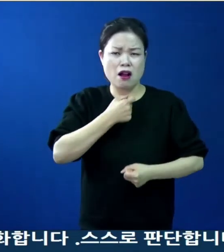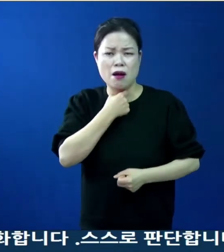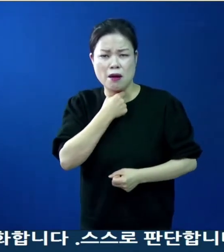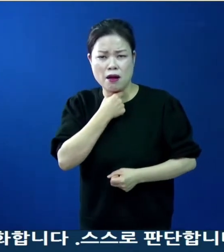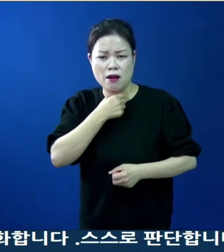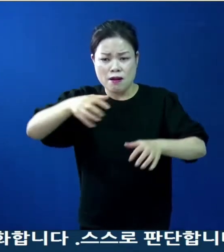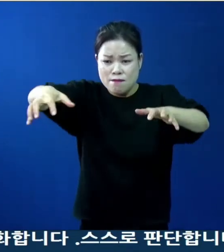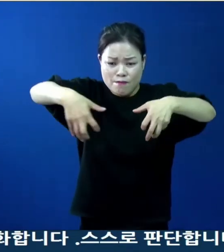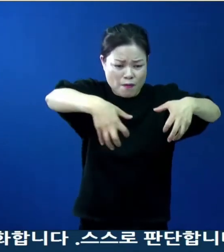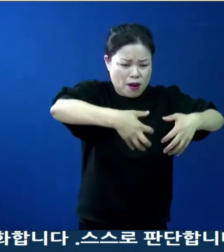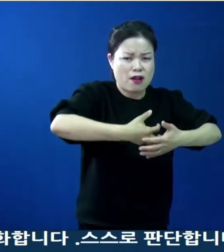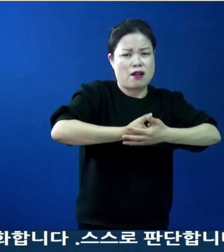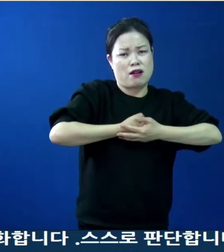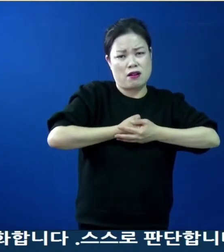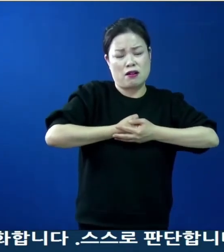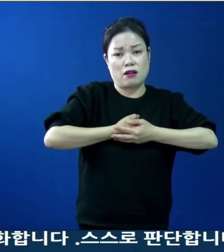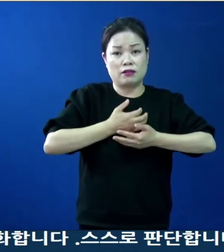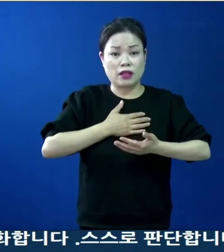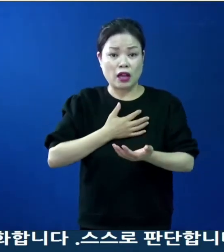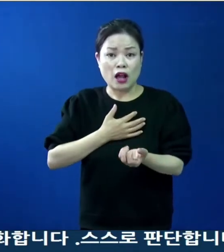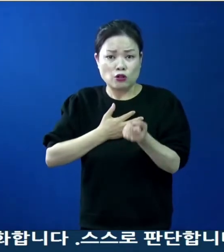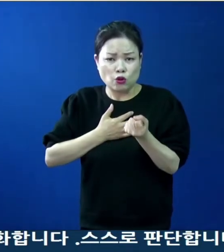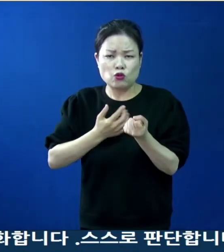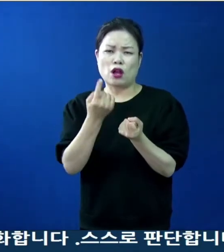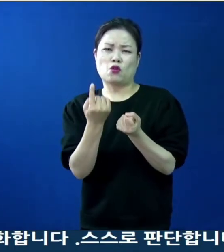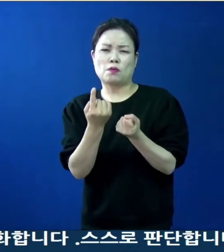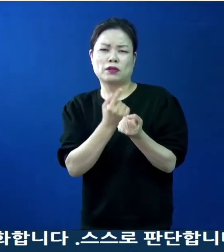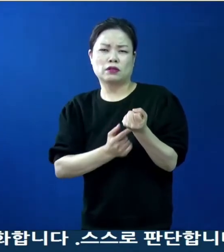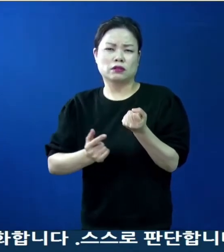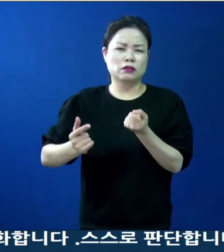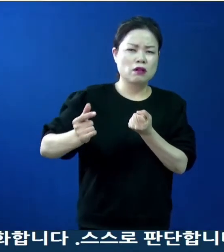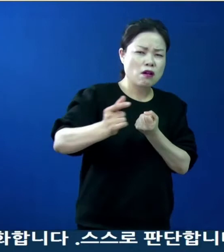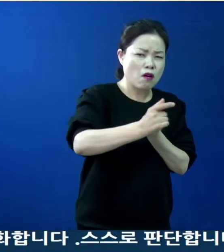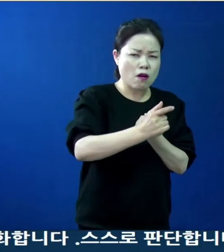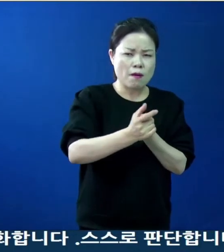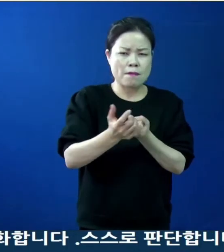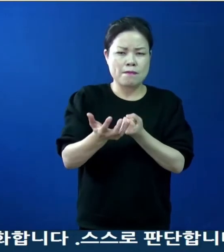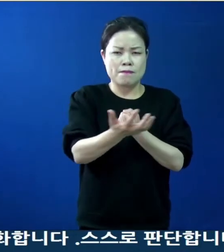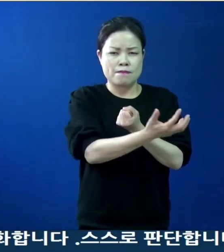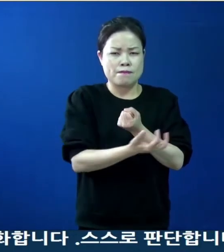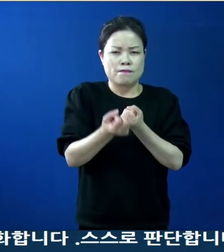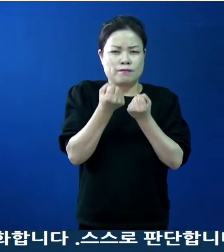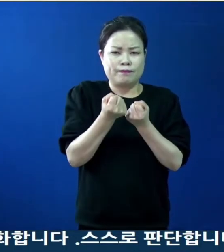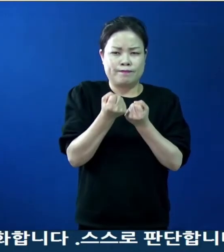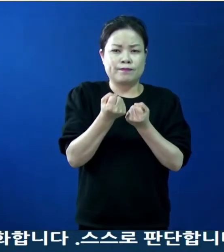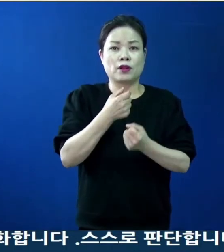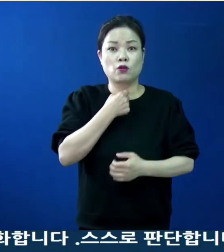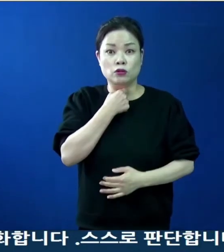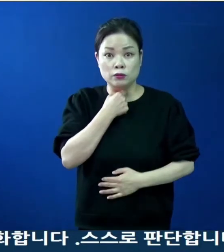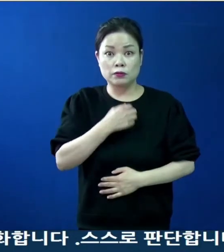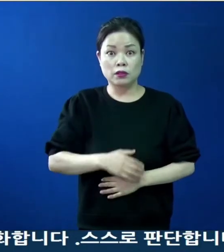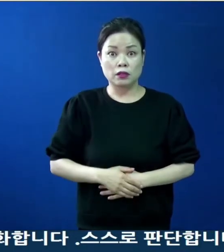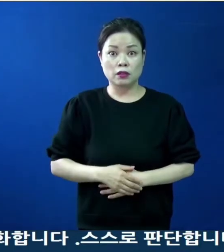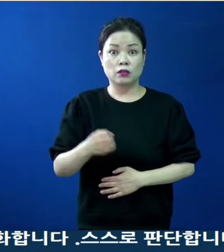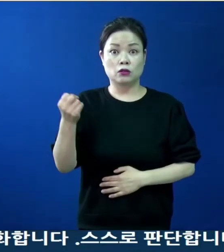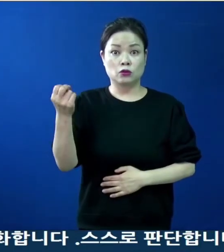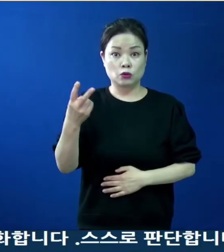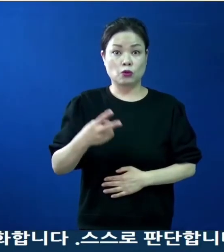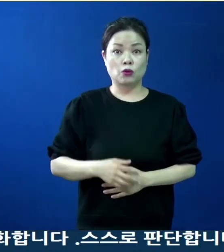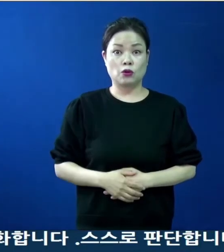마음이죠. 내가 소유하고 있는 것보다 지금보다 더 많이 가지려고 하는 마음입니다. 그리고 또 한